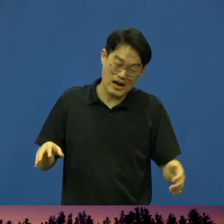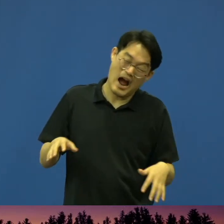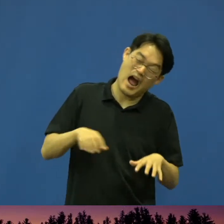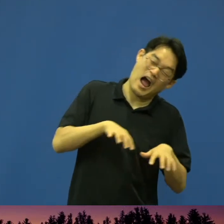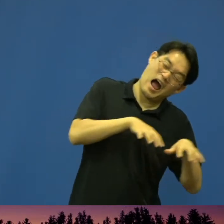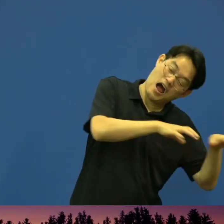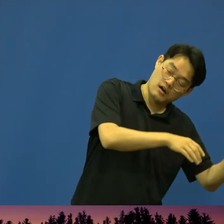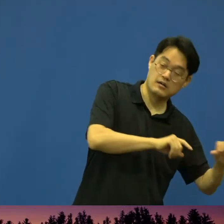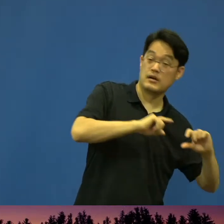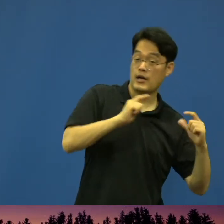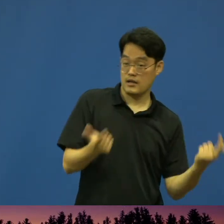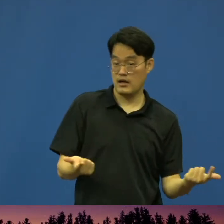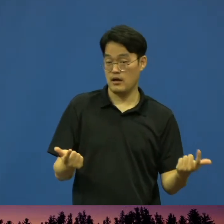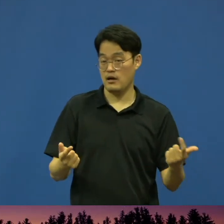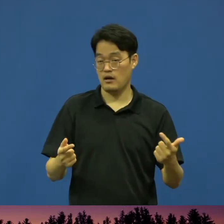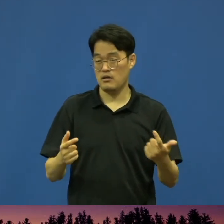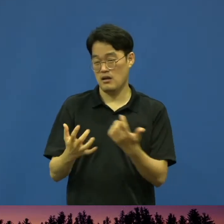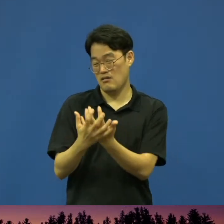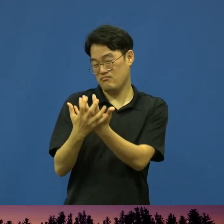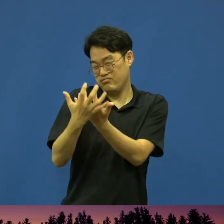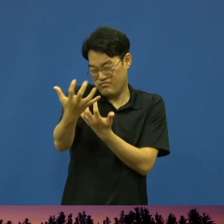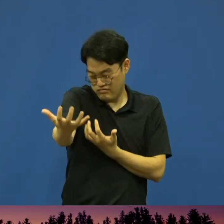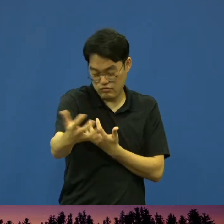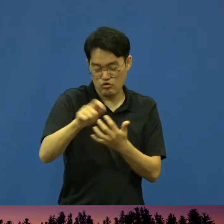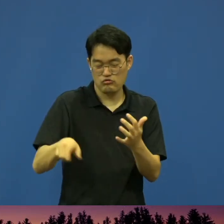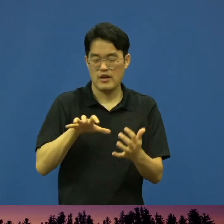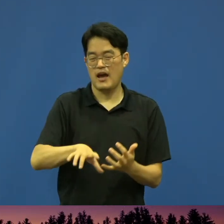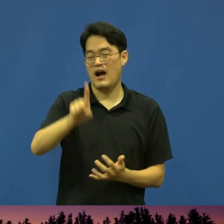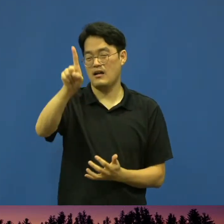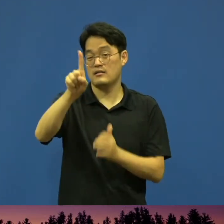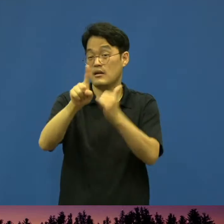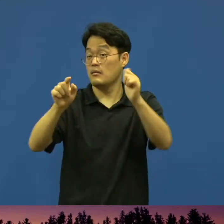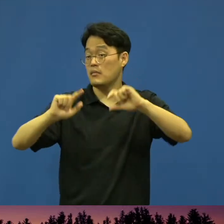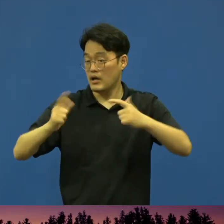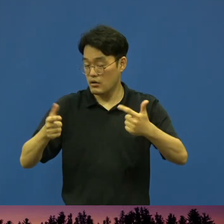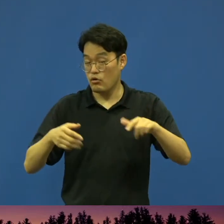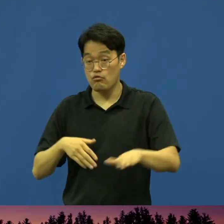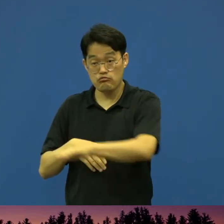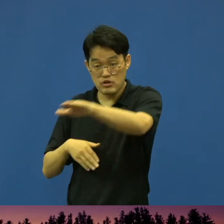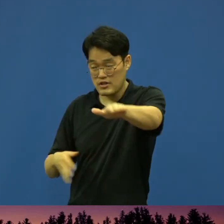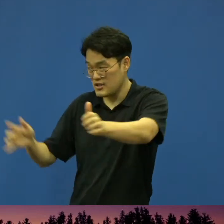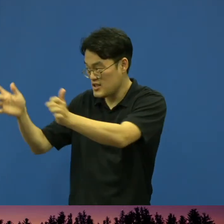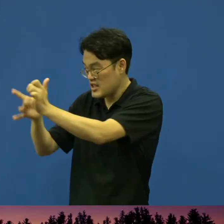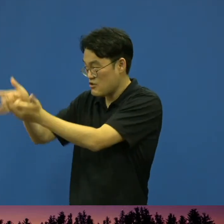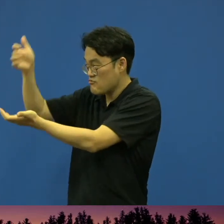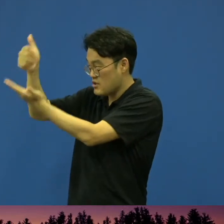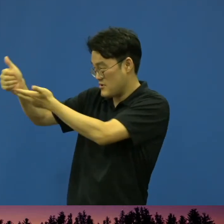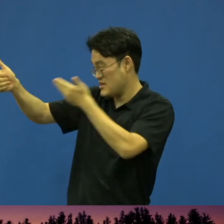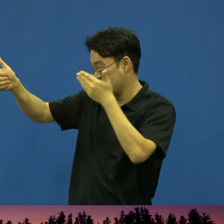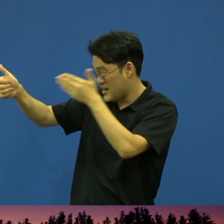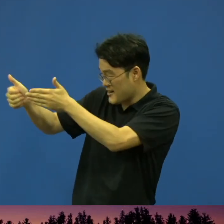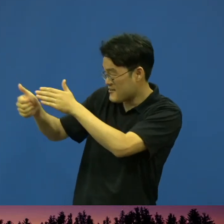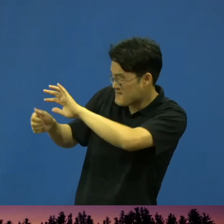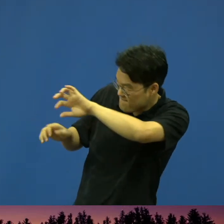군중 속에 지금 오늘 이 밤 또 있는 것이 아니라 예수님께 우리는 거해야 합니다. 믿음의 동역자